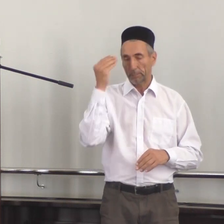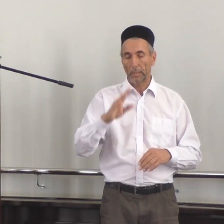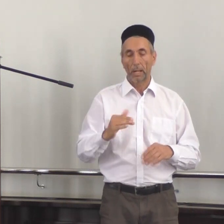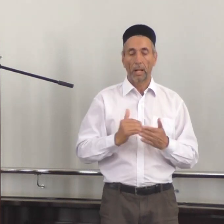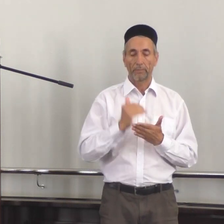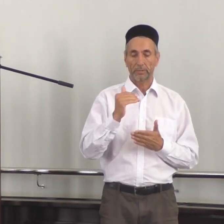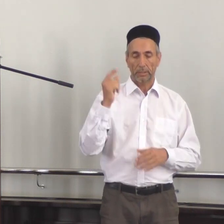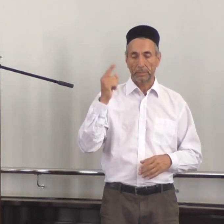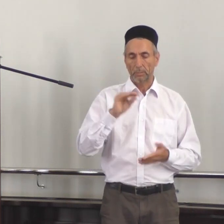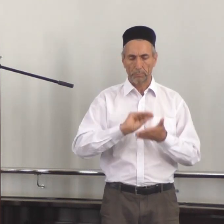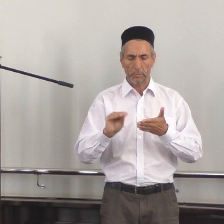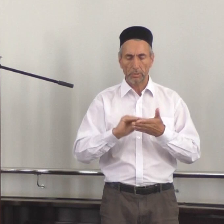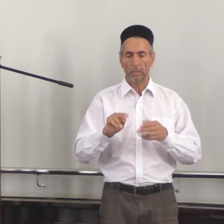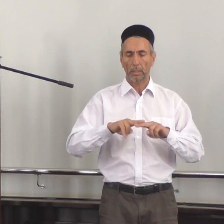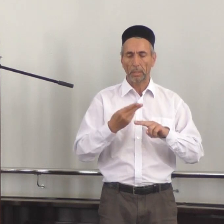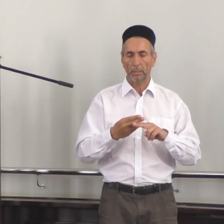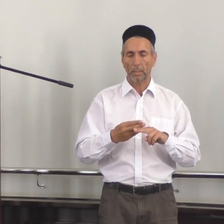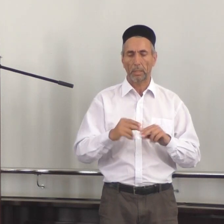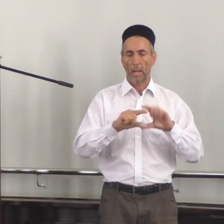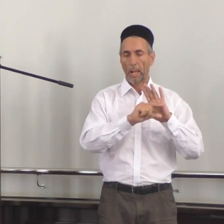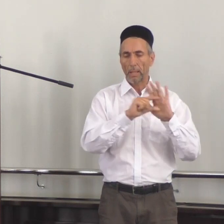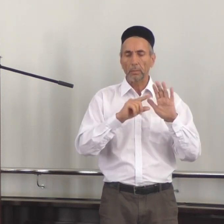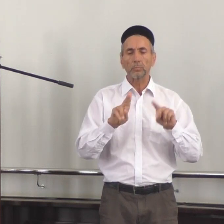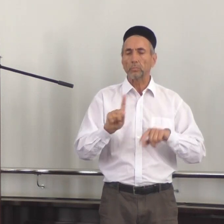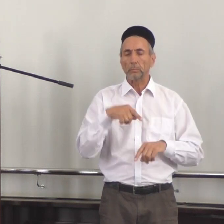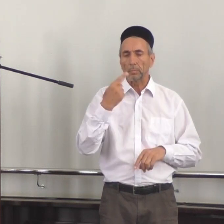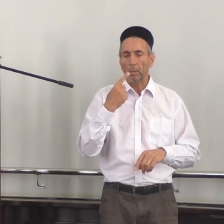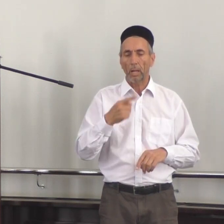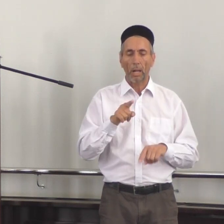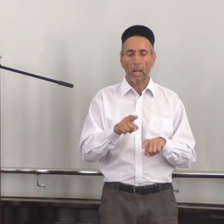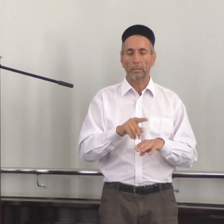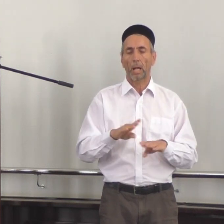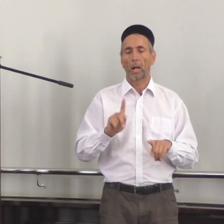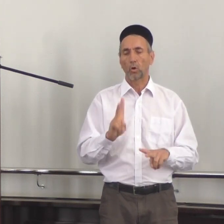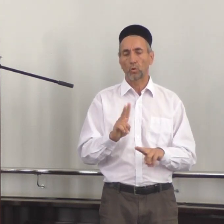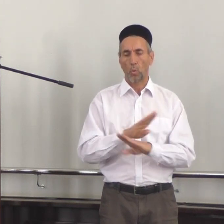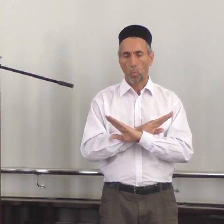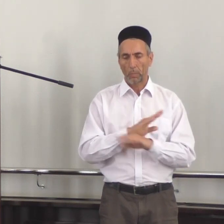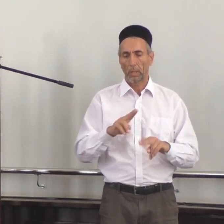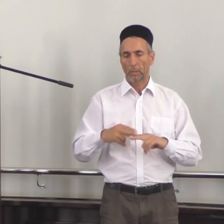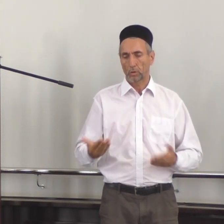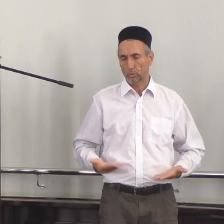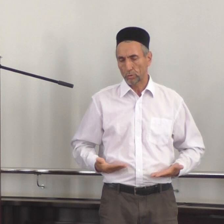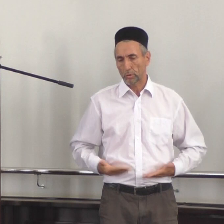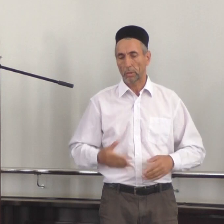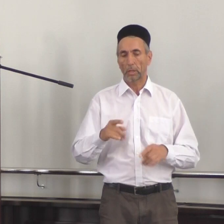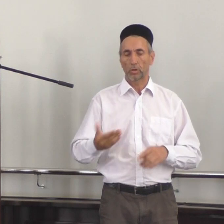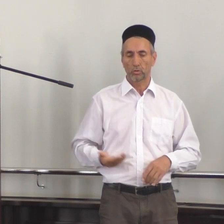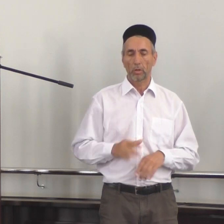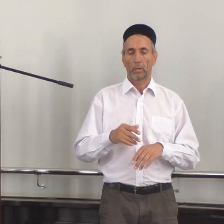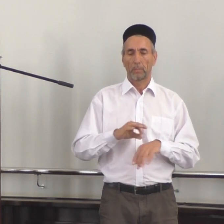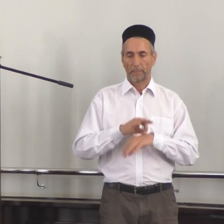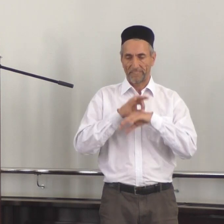Һәм Аллаһ Раббыбыз дәвам итеп шушы аятны нәрсә ди? Ул үлемне һәм төрлекне, ягъни тормышны